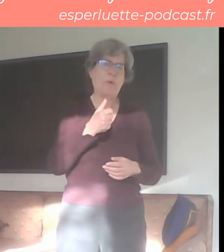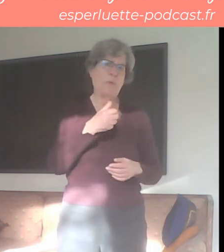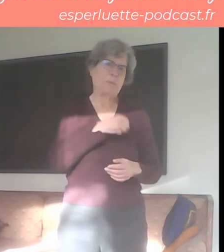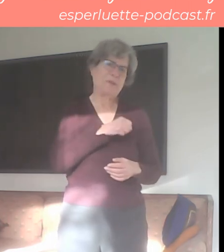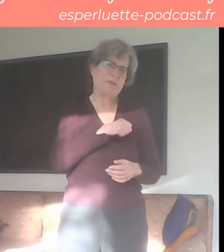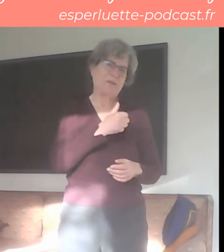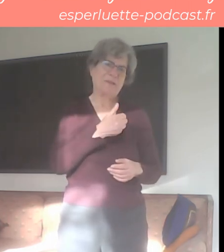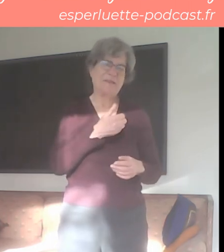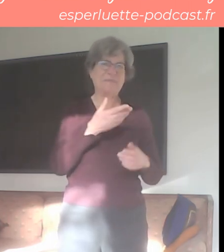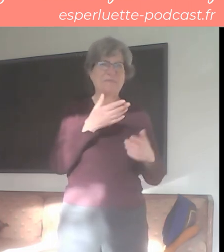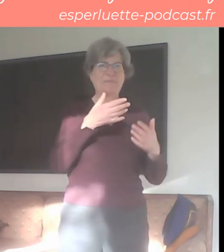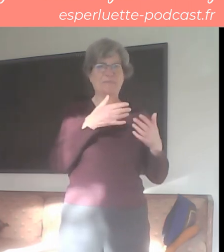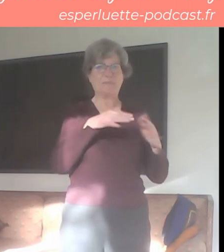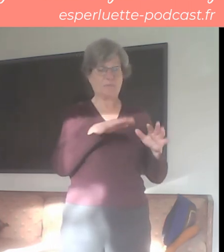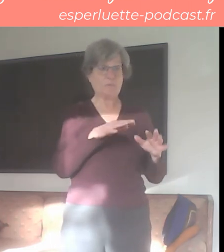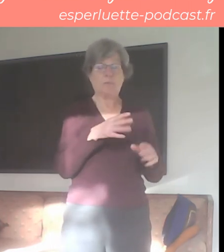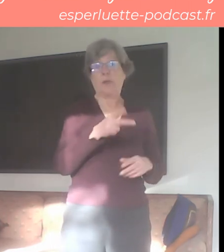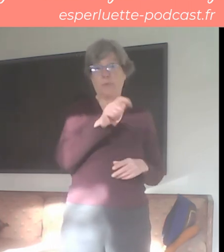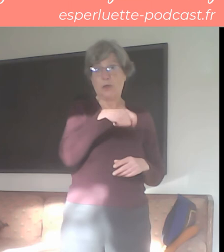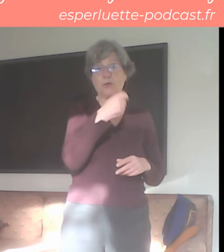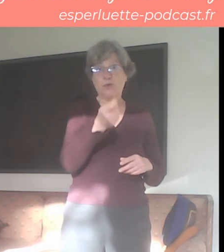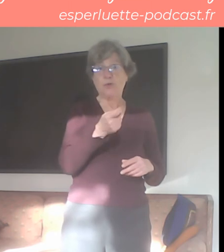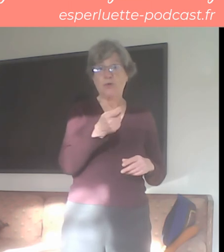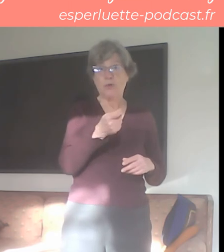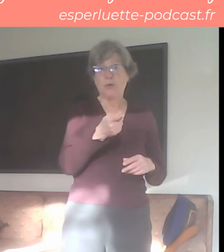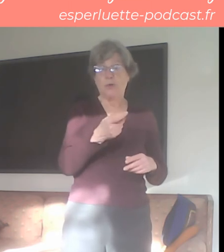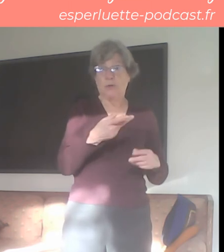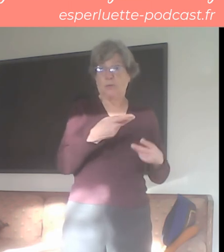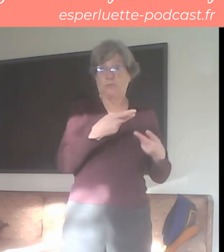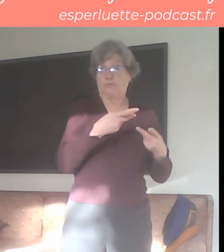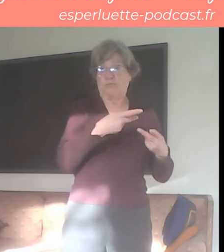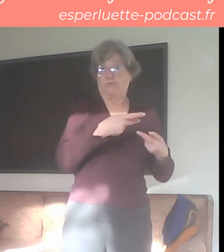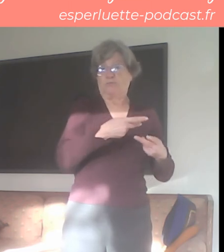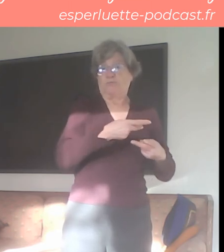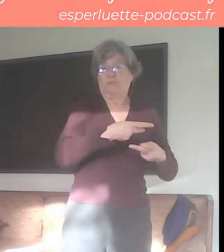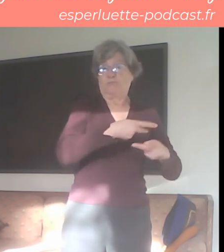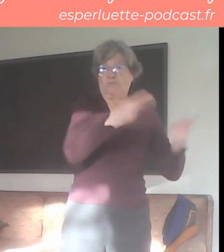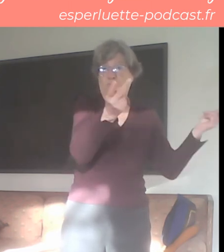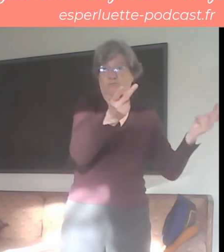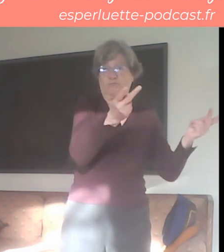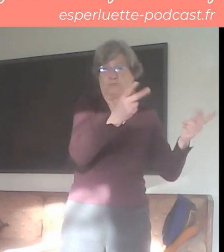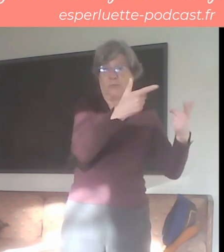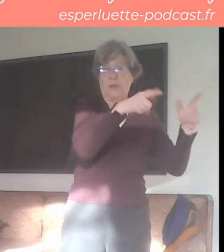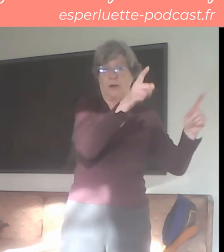créé un DVD de comptines en langue des signes. Mais c'est vraiment des comptines en langue des signes, c'est pas des